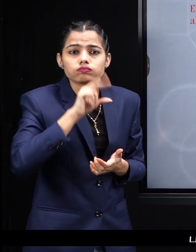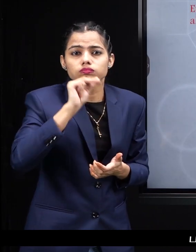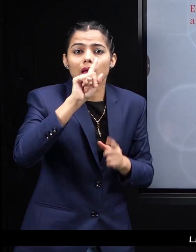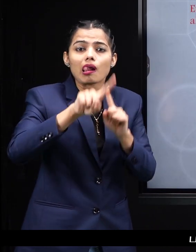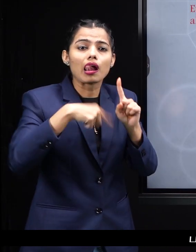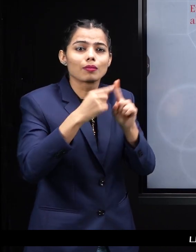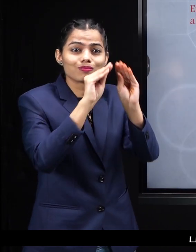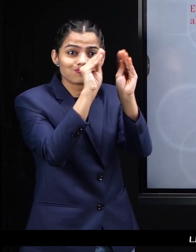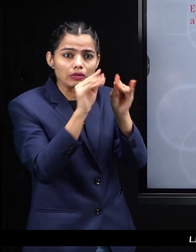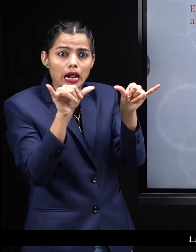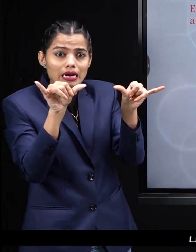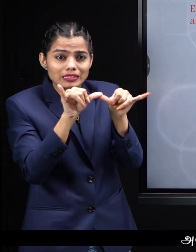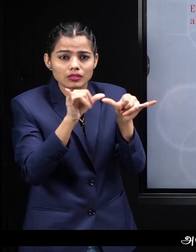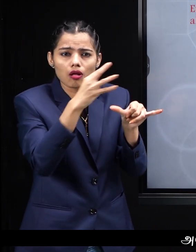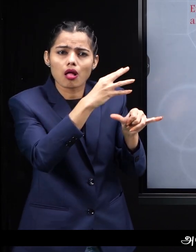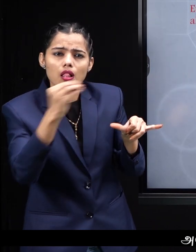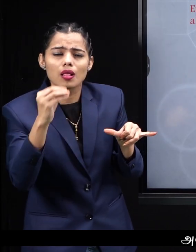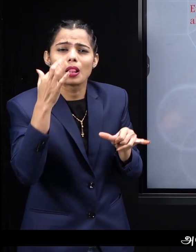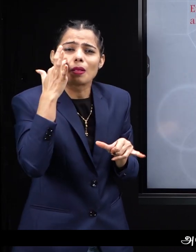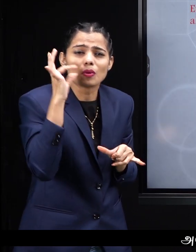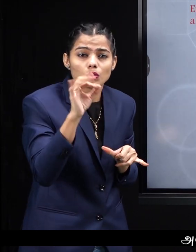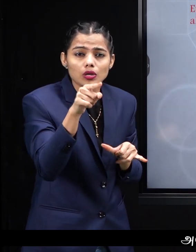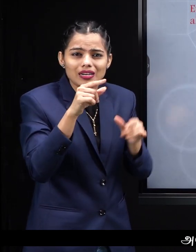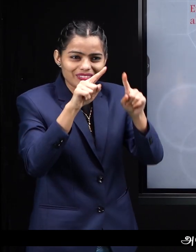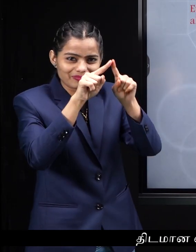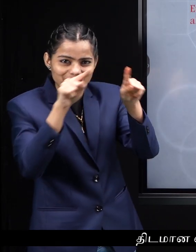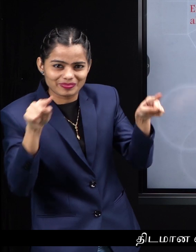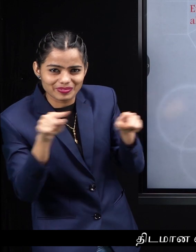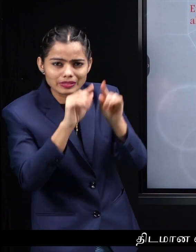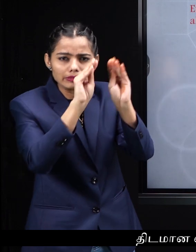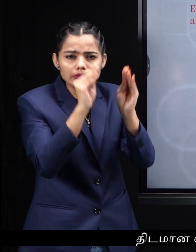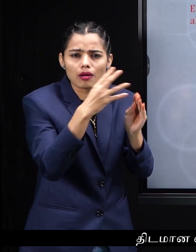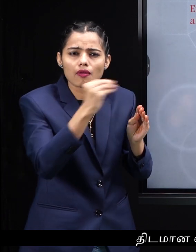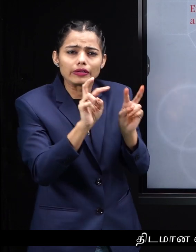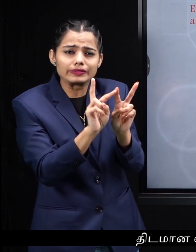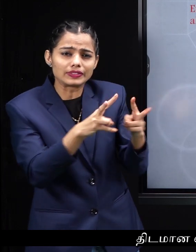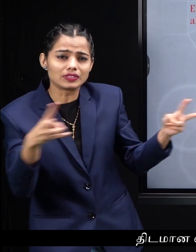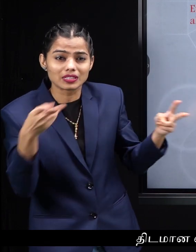புள்ளிகள் முதலியன திடமான வடிவங்கள் பற்றிய அவருடைய சில அடிப்படைகள்.